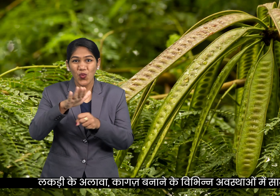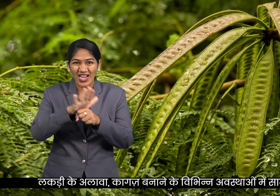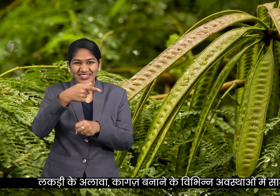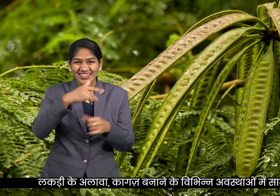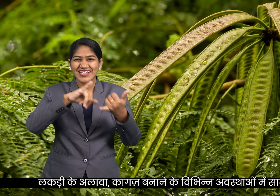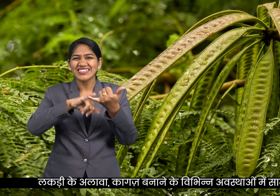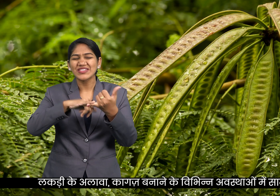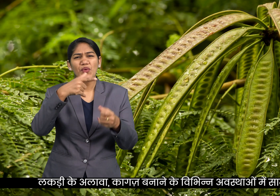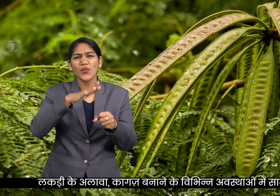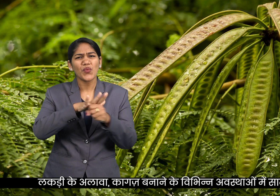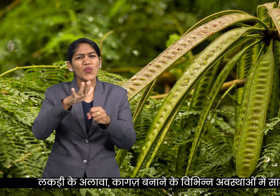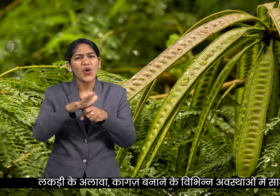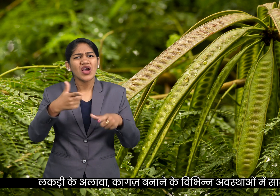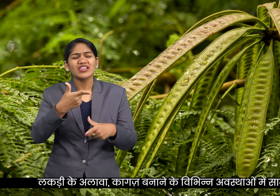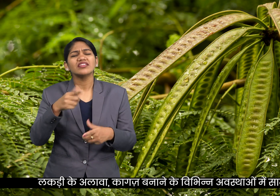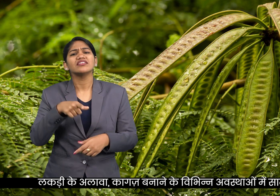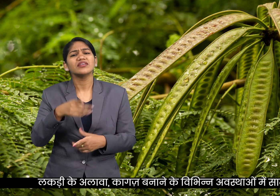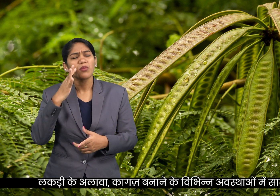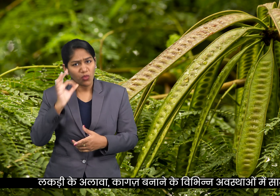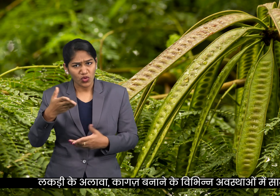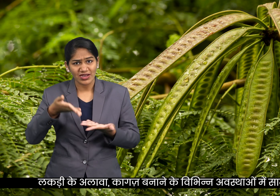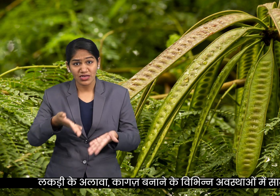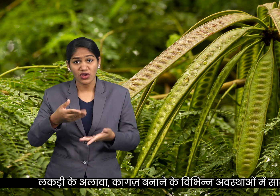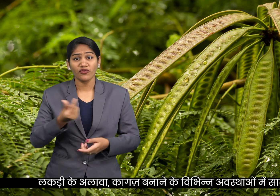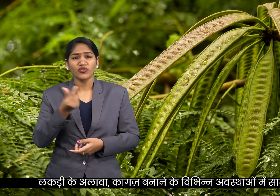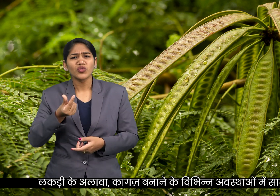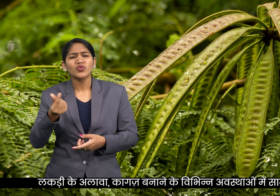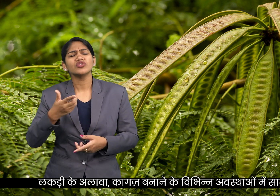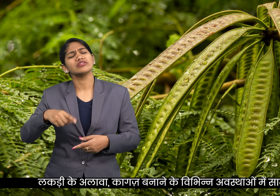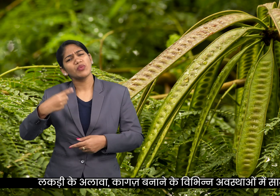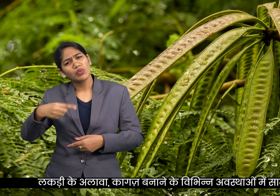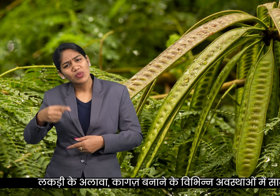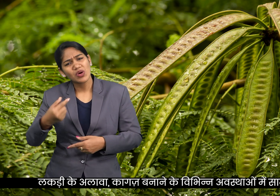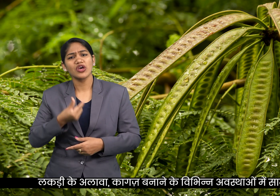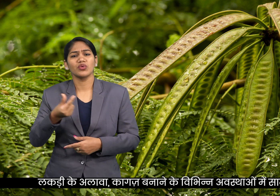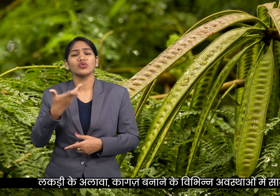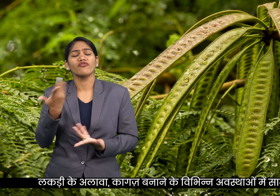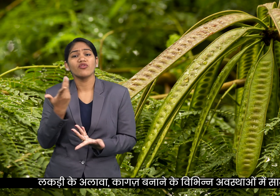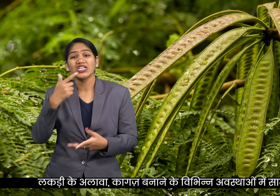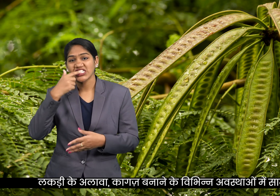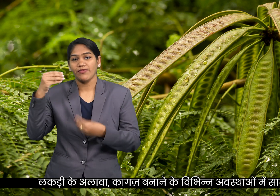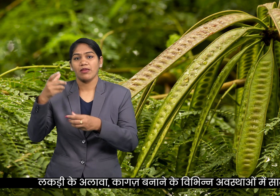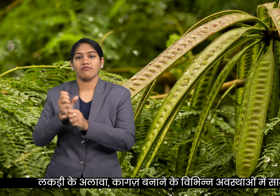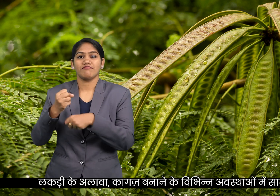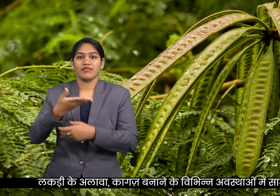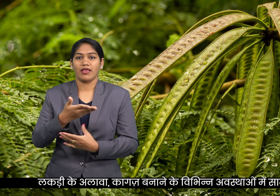लकड़ी के अलावा कागज़ बनाने के विभिन्न अवस्थाओं के सामान्य